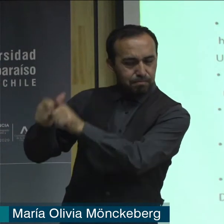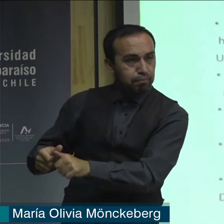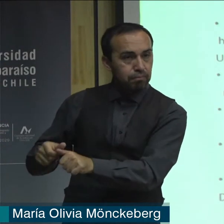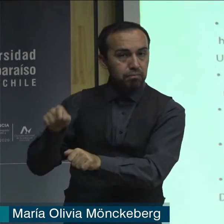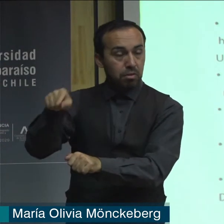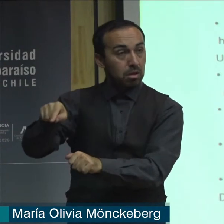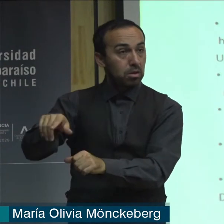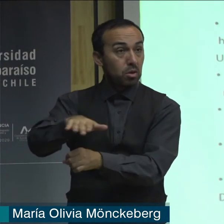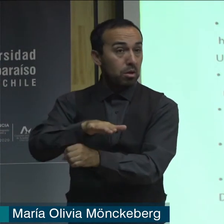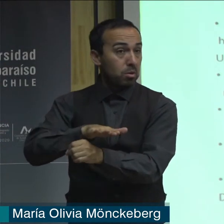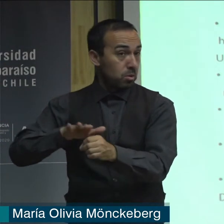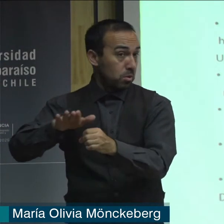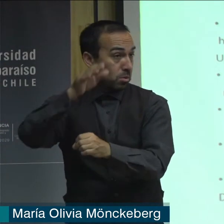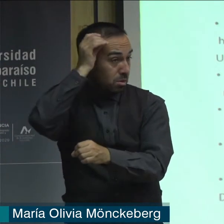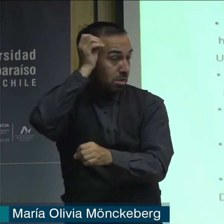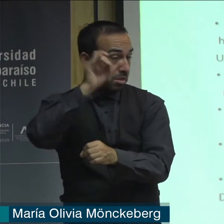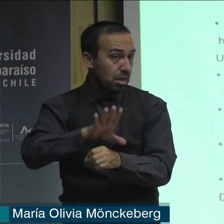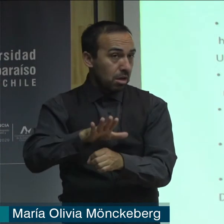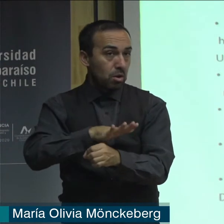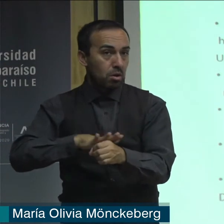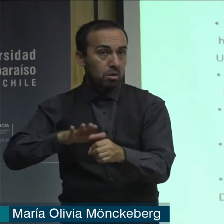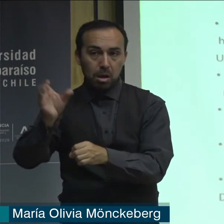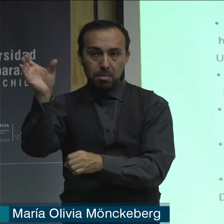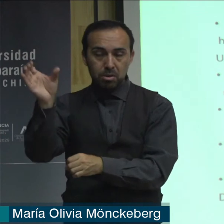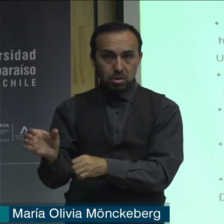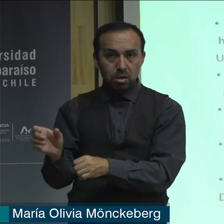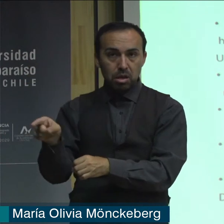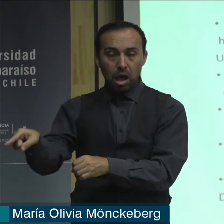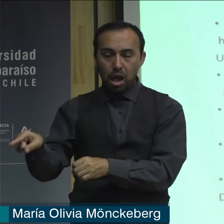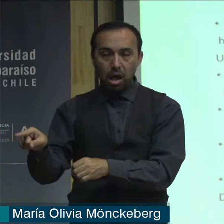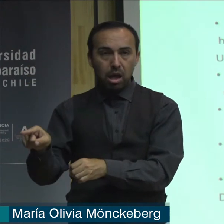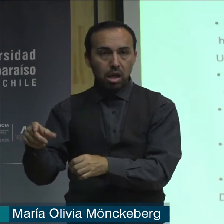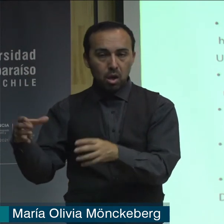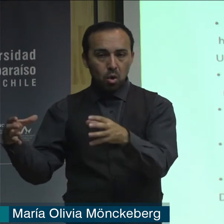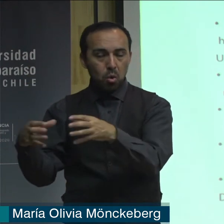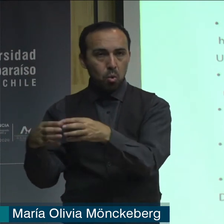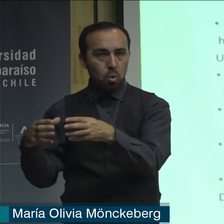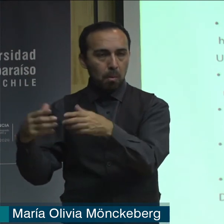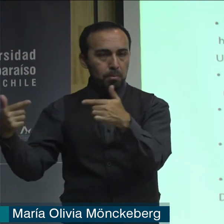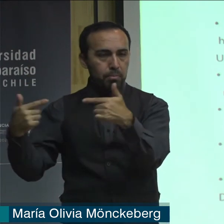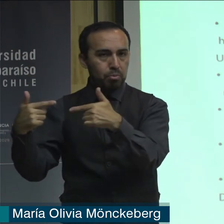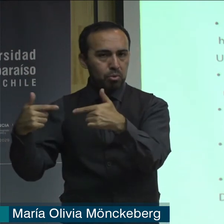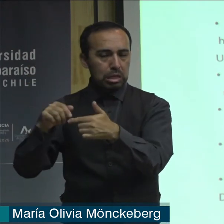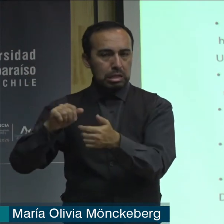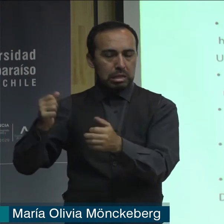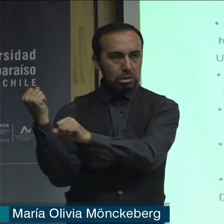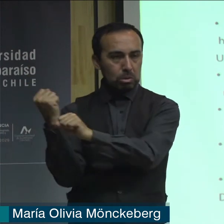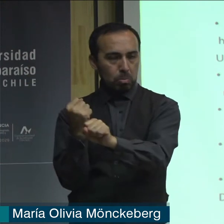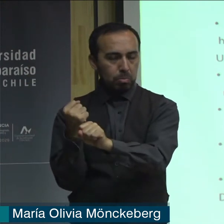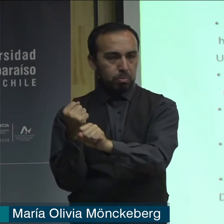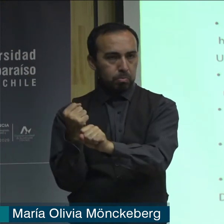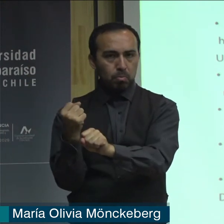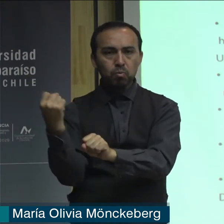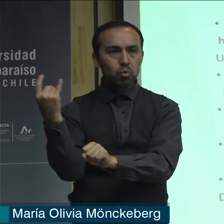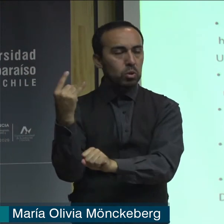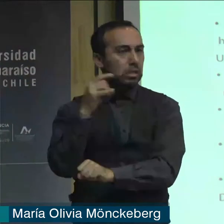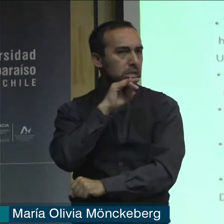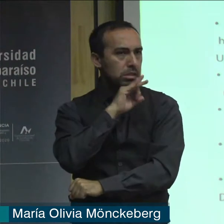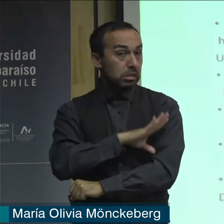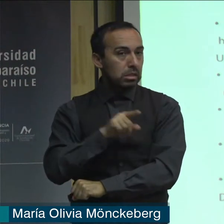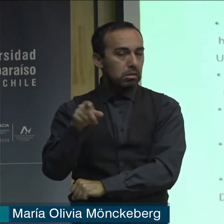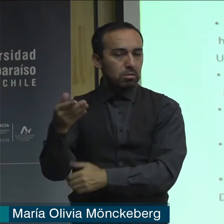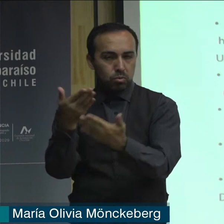que a un caso de un converso a una persona que venía de la izquierda en la universidad estudió en la universidad de chile ingeniería